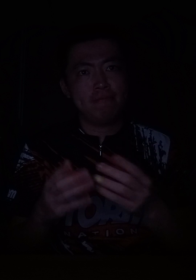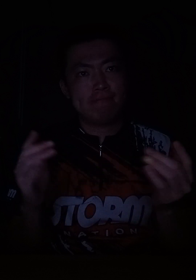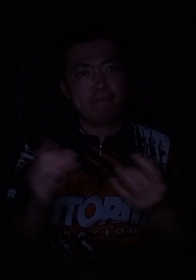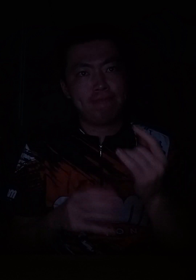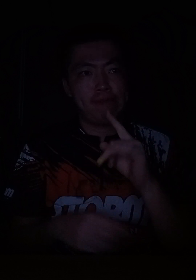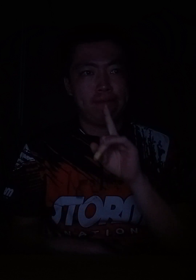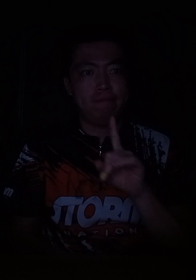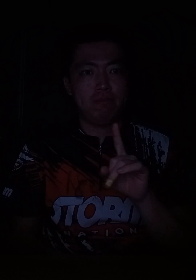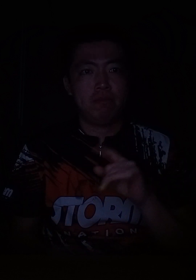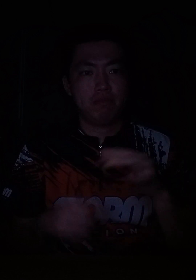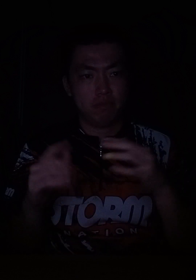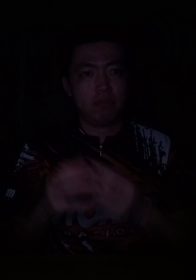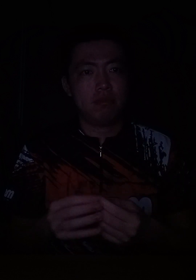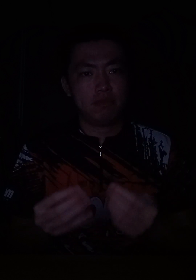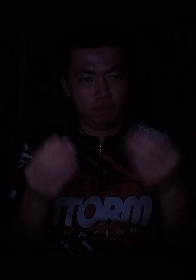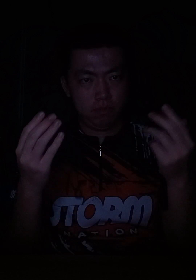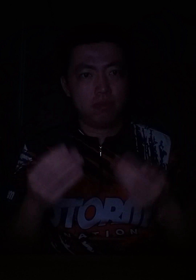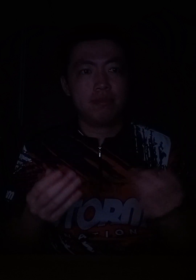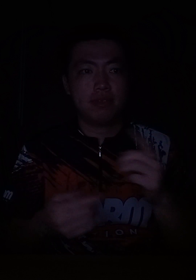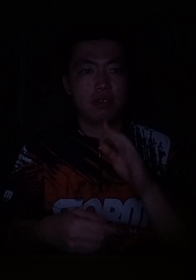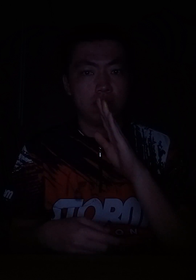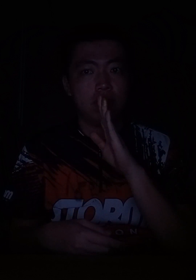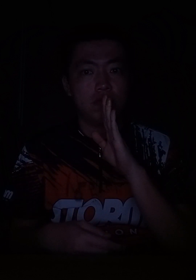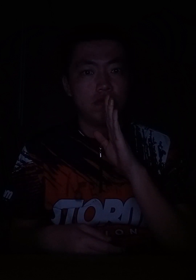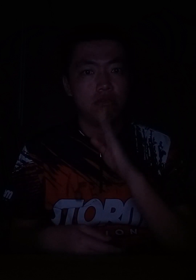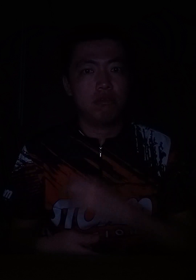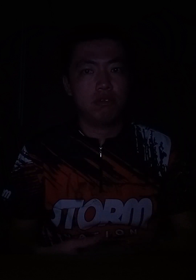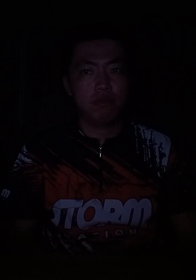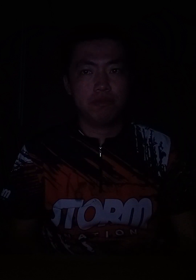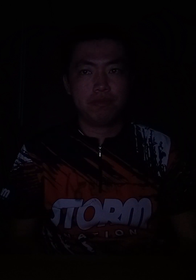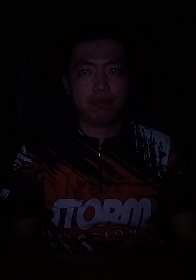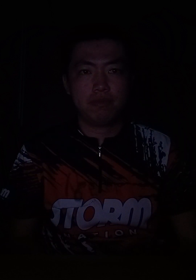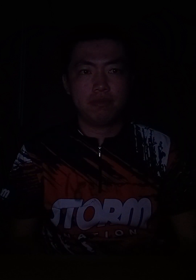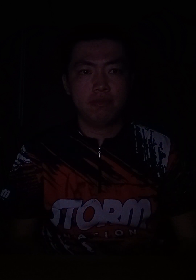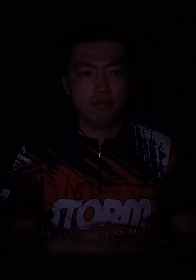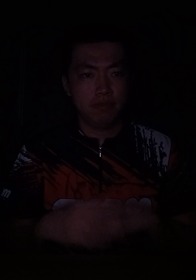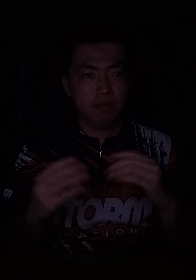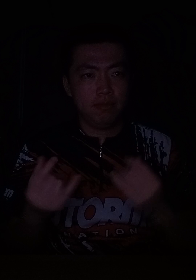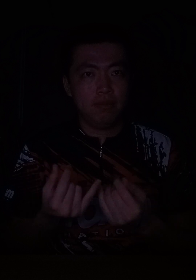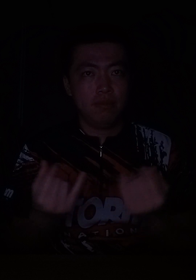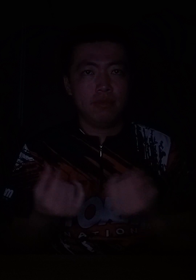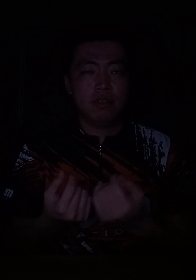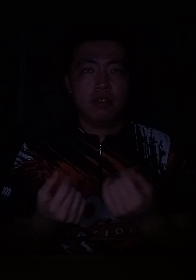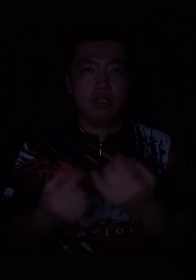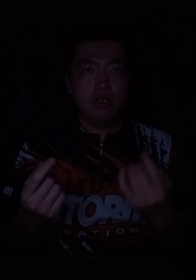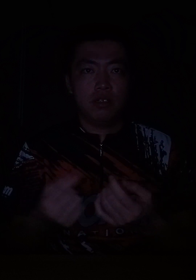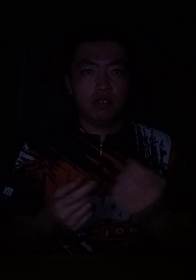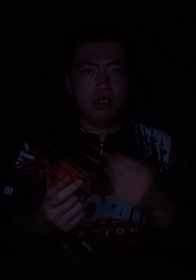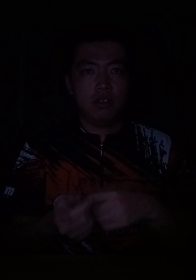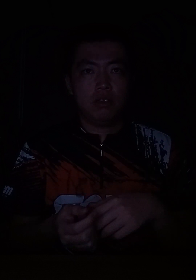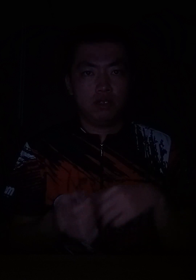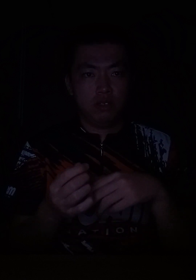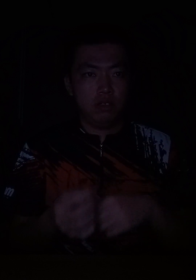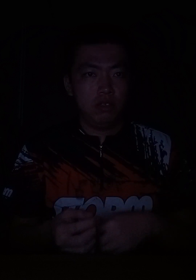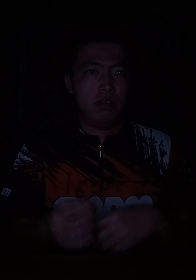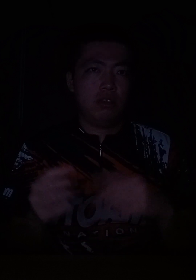거죠. 법으로 강제할 수는 없는 겁니까? 네, 일단 행정안전부 고시 승강기 안전관리 규정에는 2인 1조